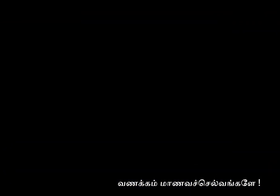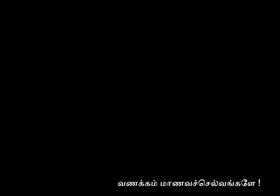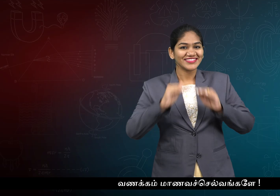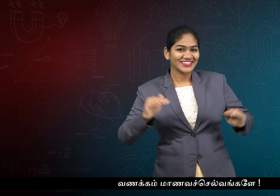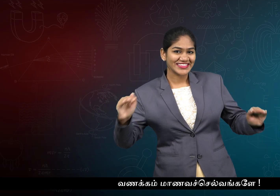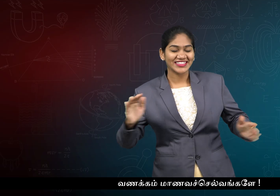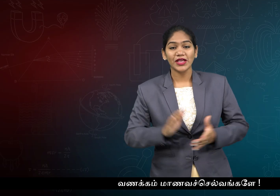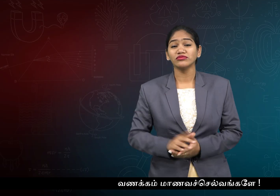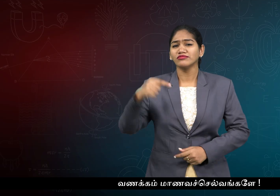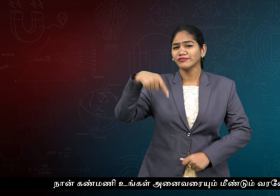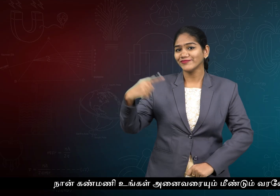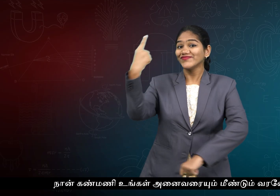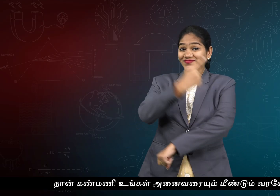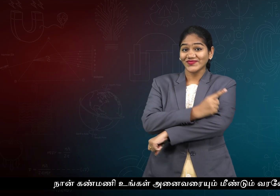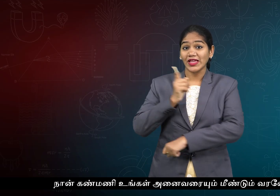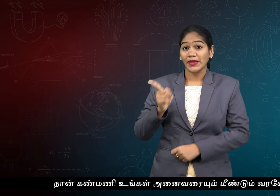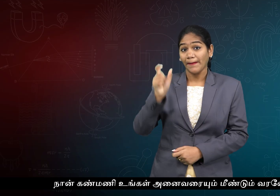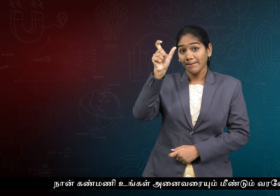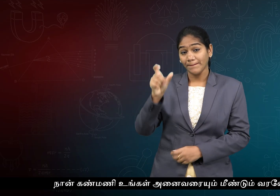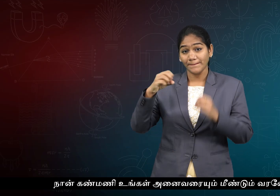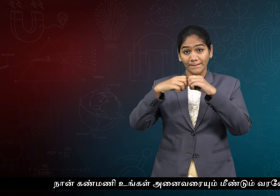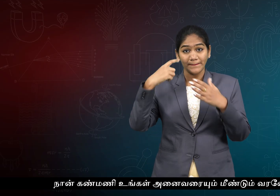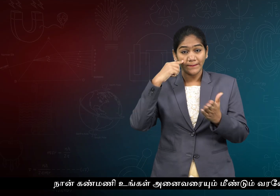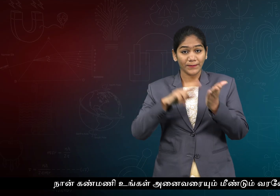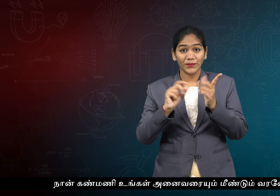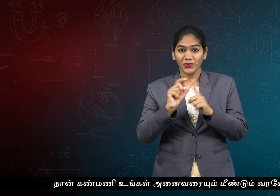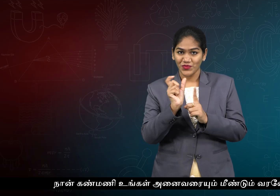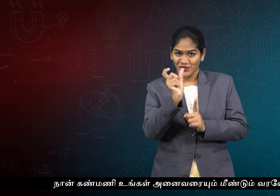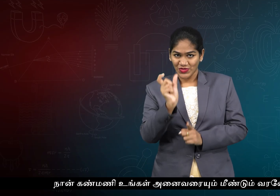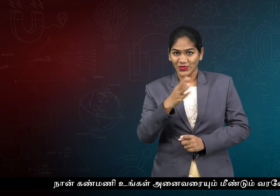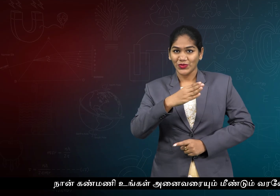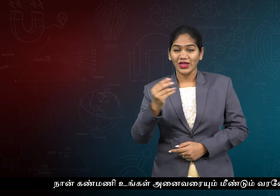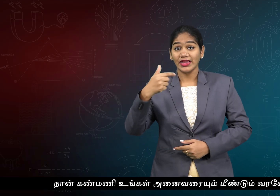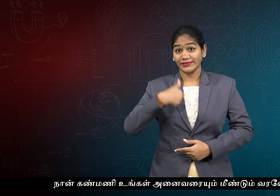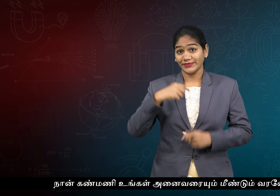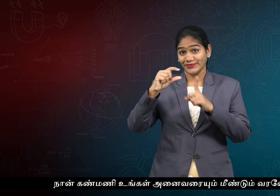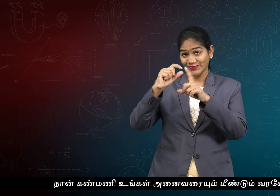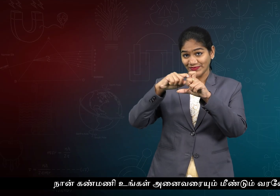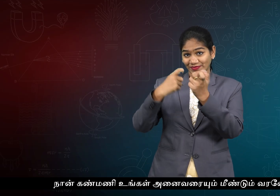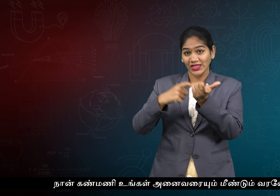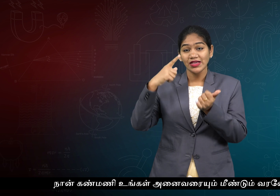வணக்கம் மாணவ செல்வங்களே! நான் கண்மணி. உங்கள் அனைவரையும் மீண்டும் வரவேற்கிறோம்.